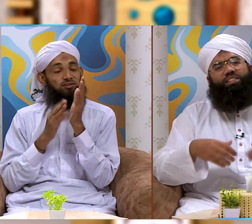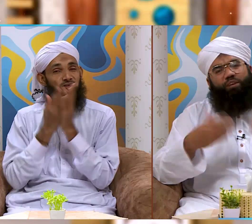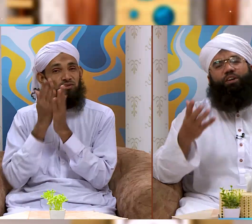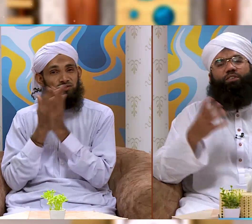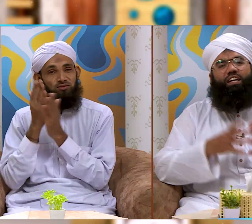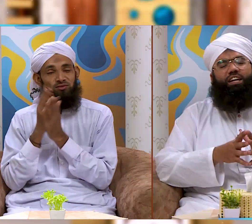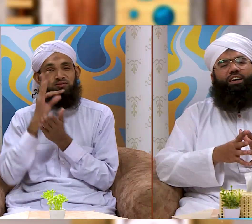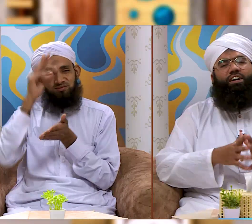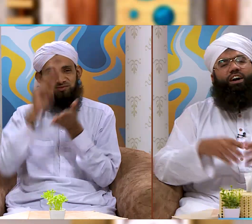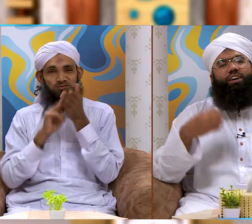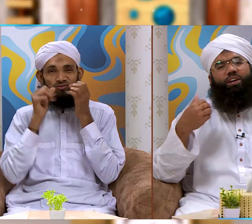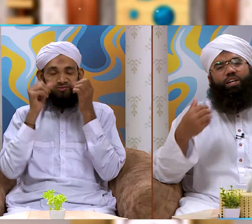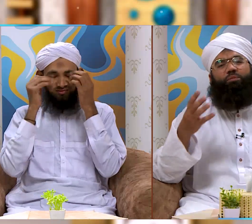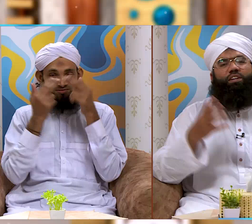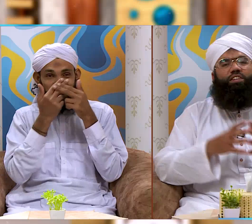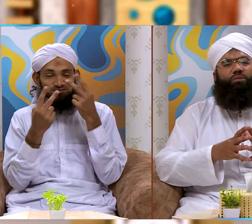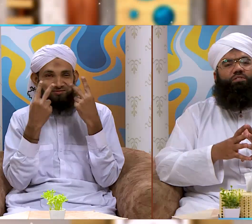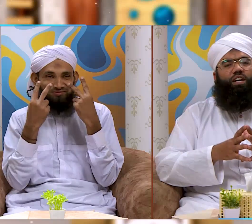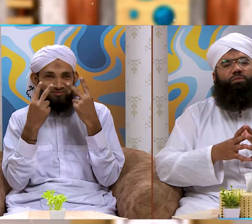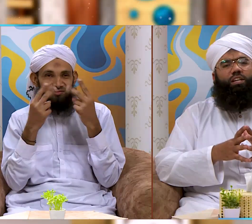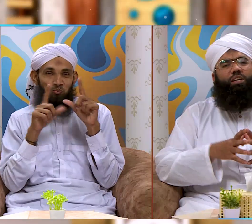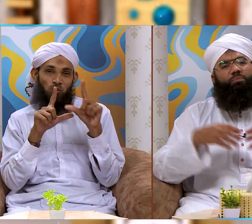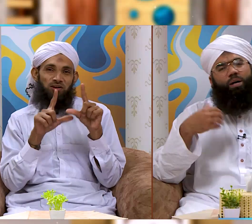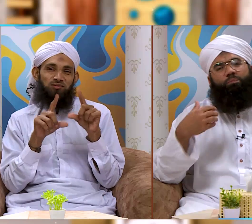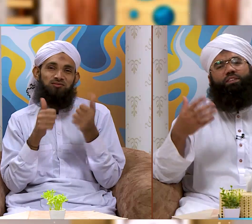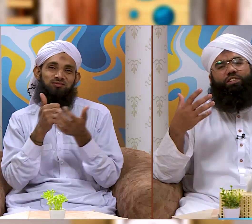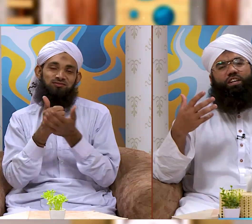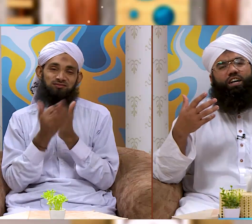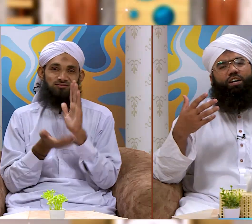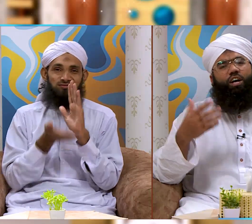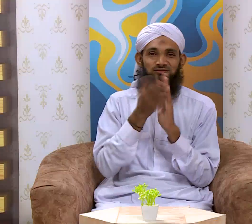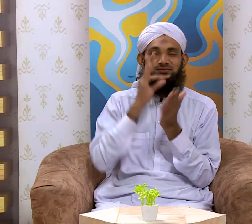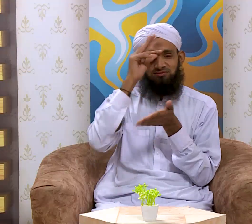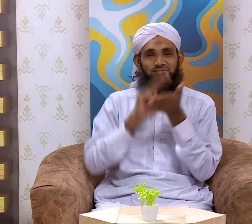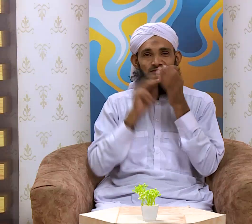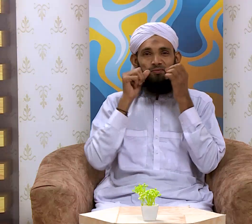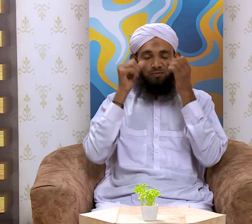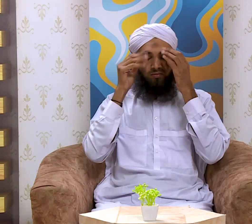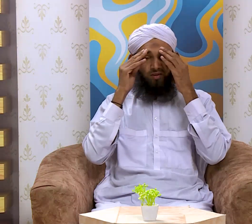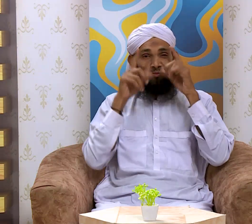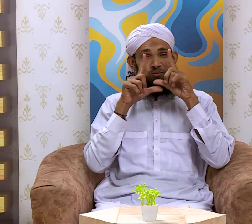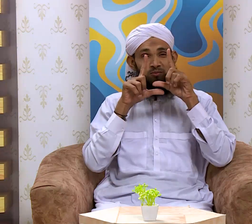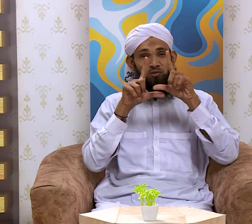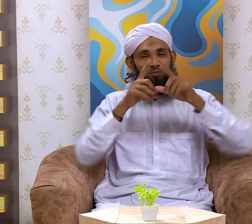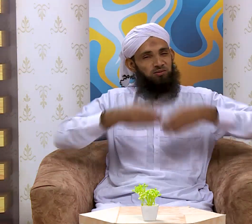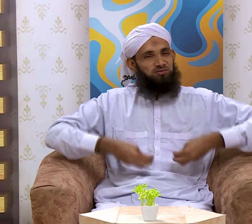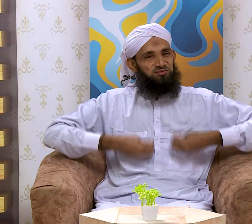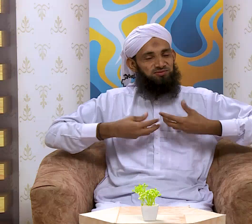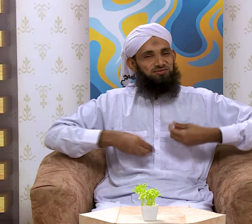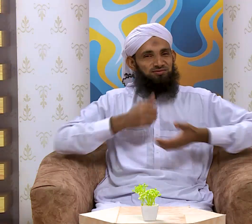اضافہ ہوتا رہے گا، آقا کریم علیہ الصلوۃ والسلام کی محبت کے چراغ اور سینے میں انشاءاللہ بڑھتے رہیں گے۔ اللہ تبارک